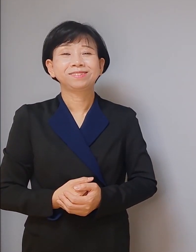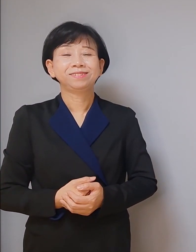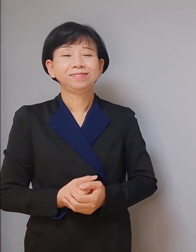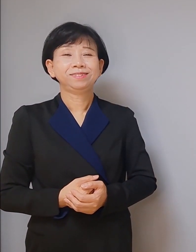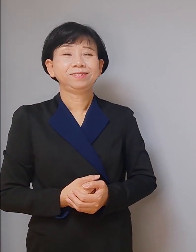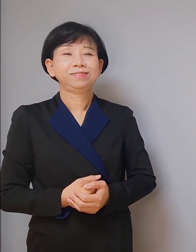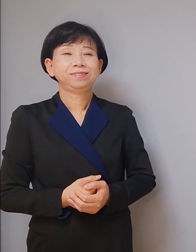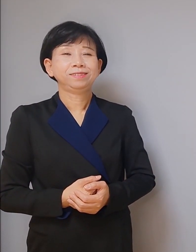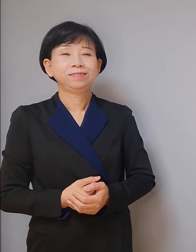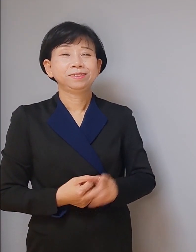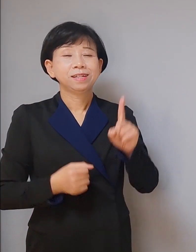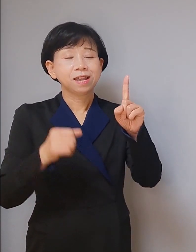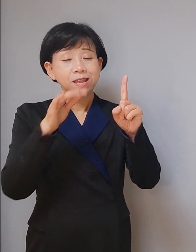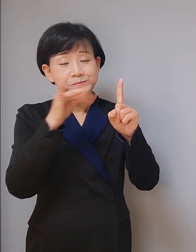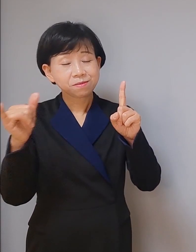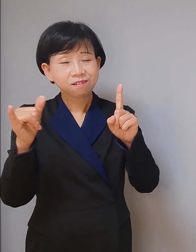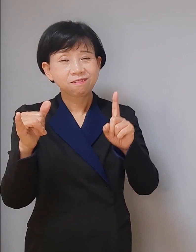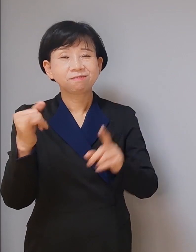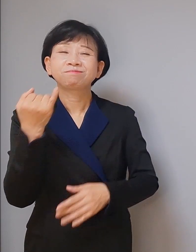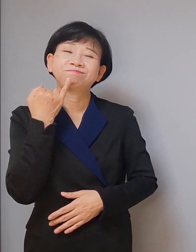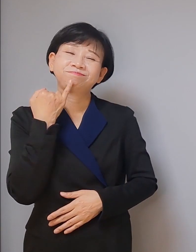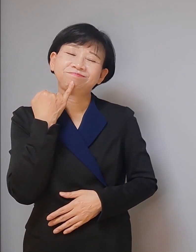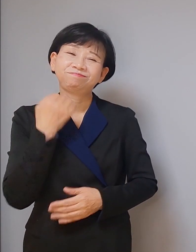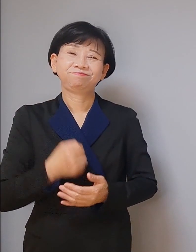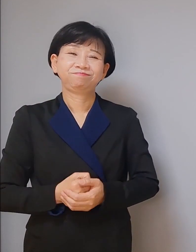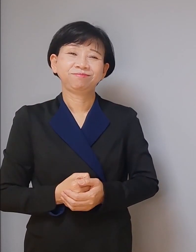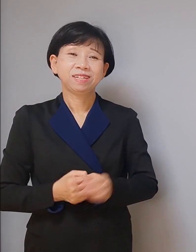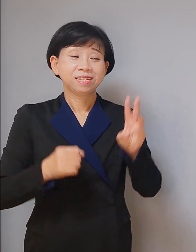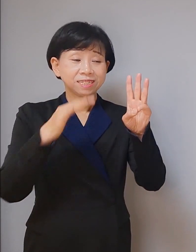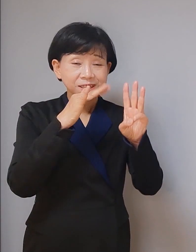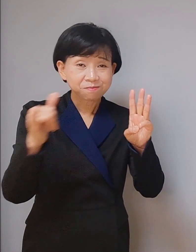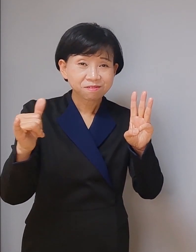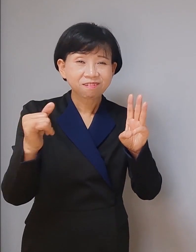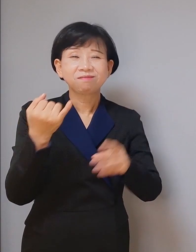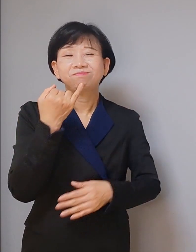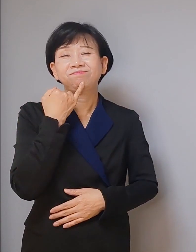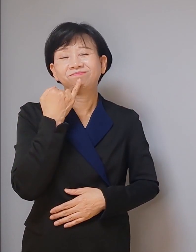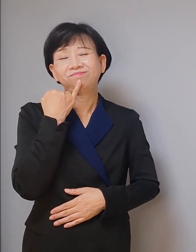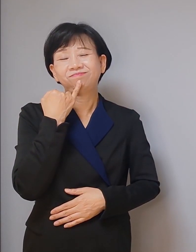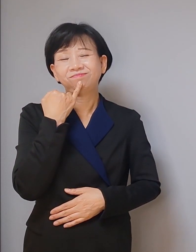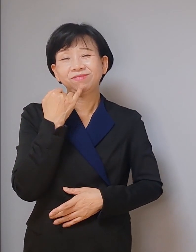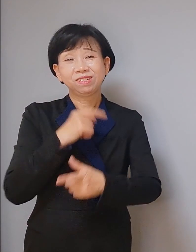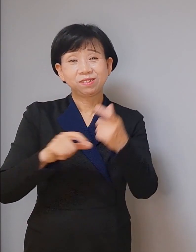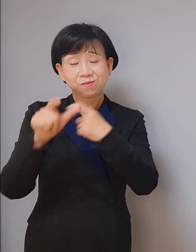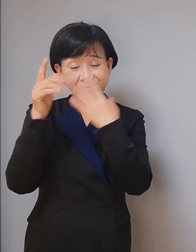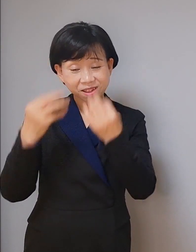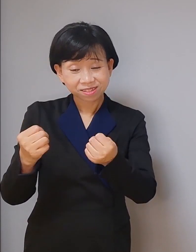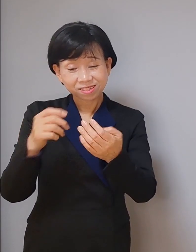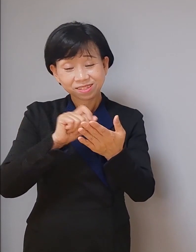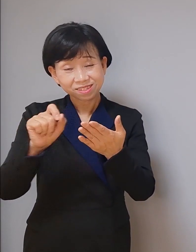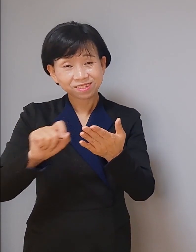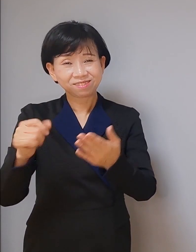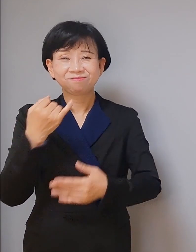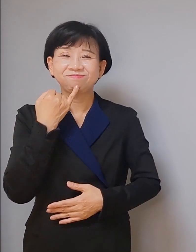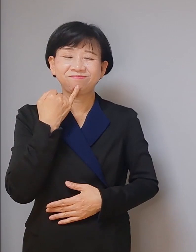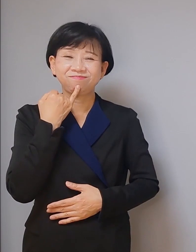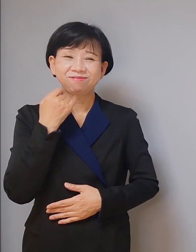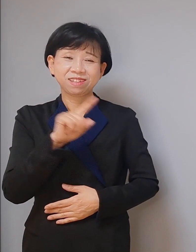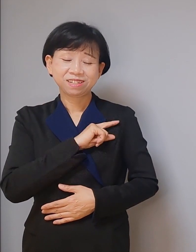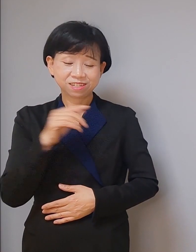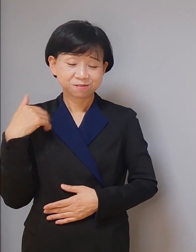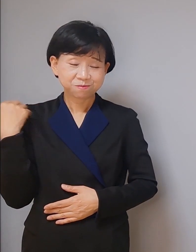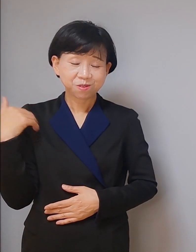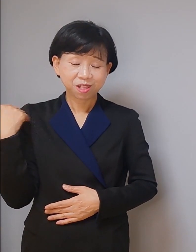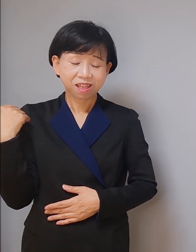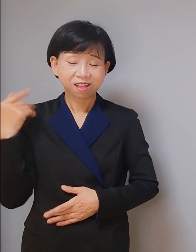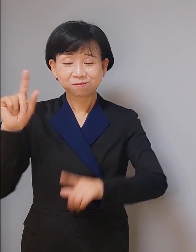준비되었습니까? 한 명도 좋고, 세 명도 좋고, 더 적으셔도 됩니다. 이름을